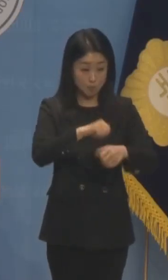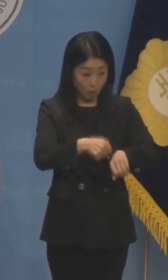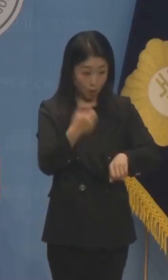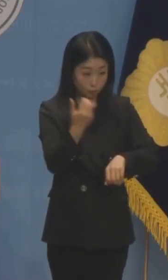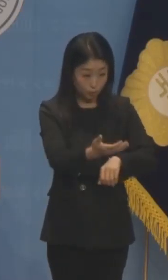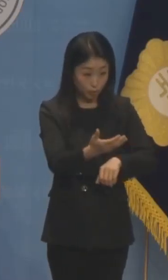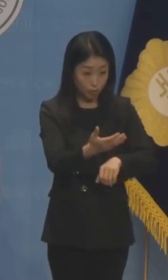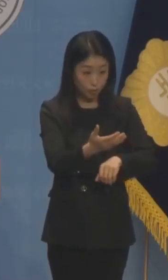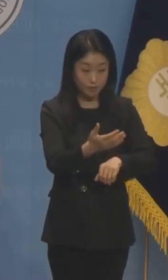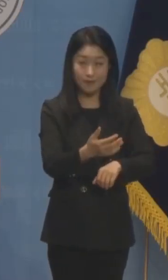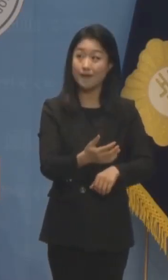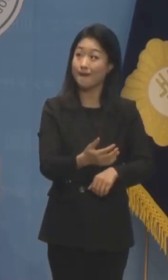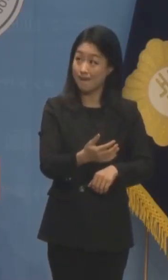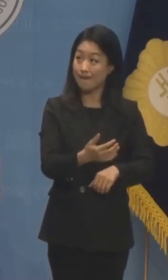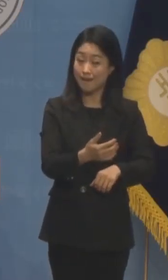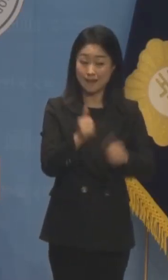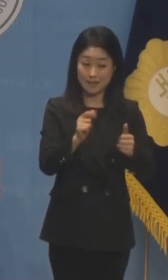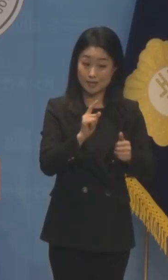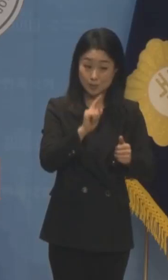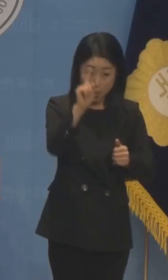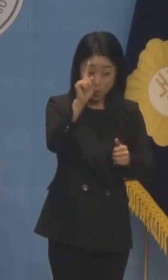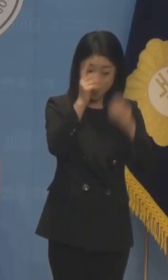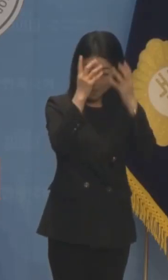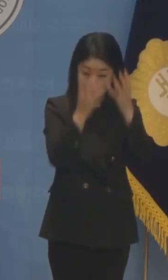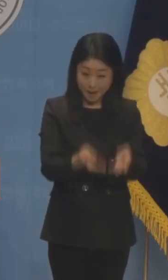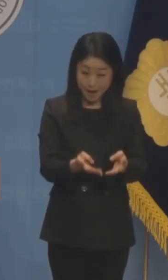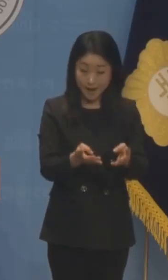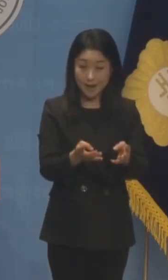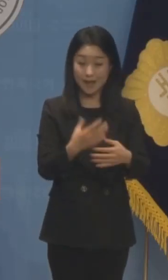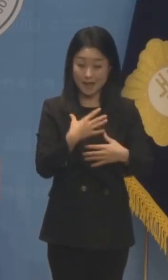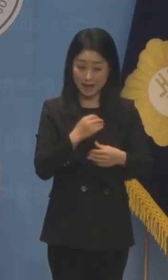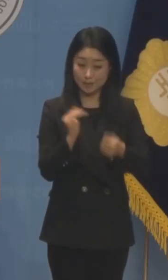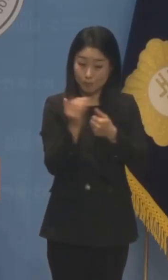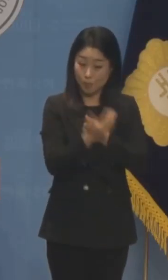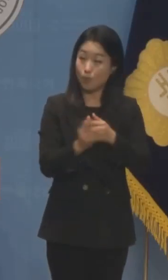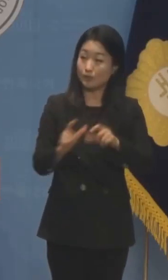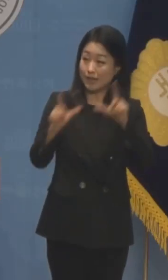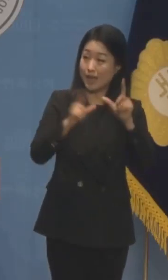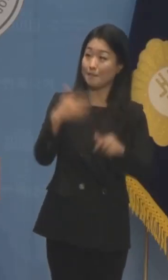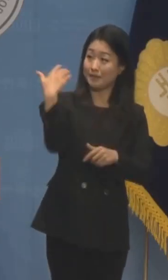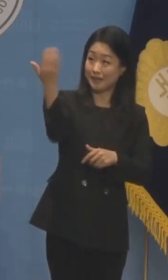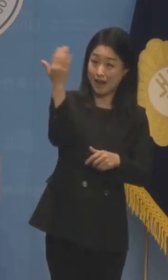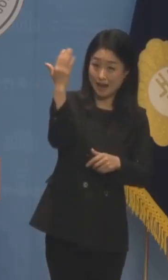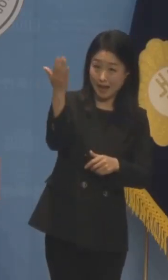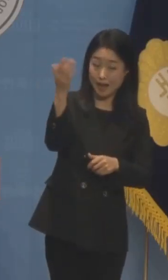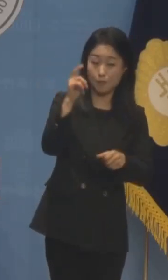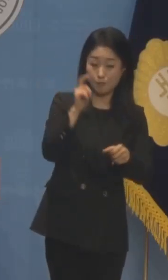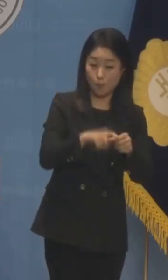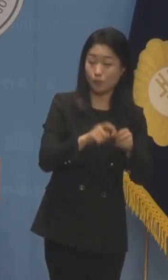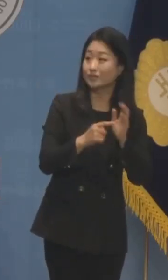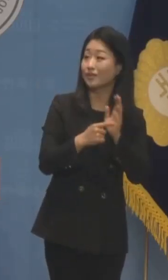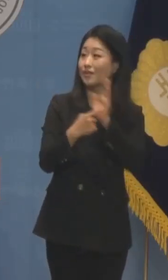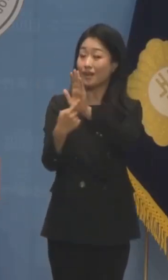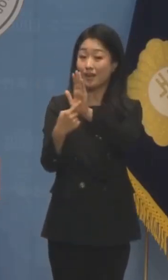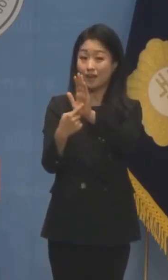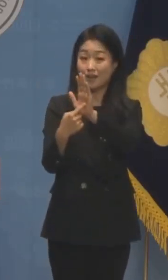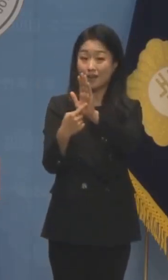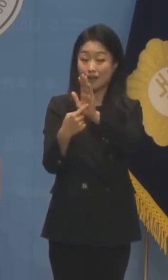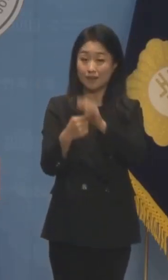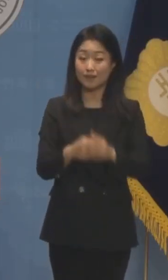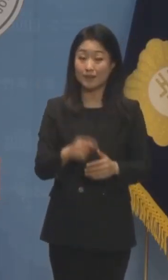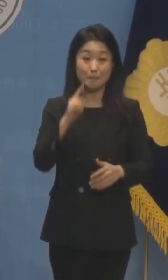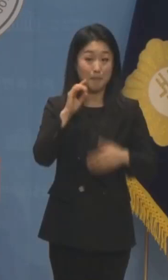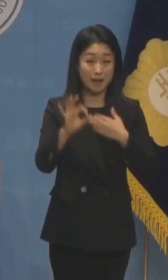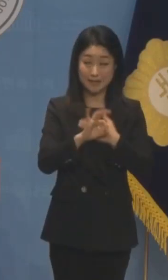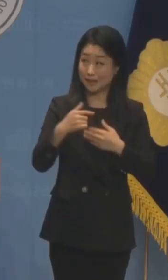가벼운 혐의로 기소하고 출소 뒤 안정된 삶을 보장하겠다는 약속을 하지 않을